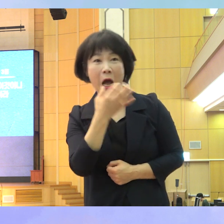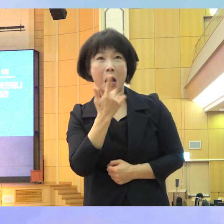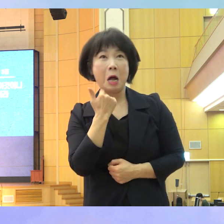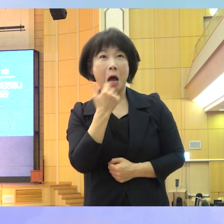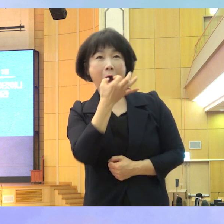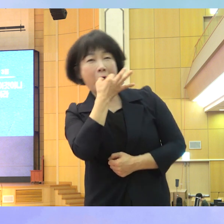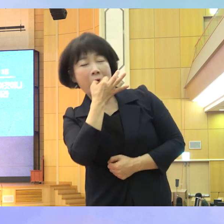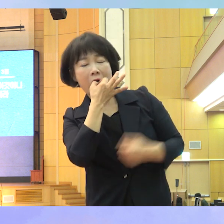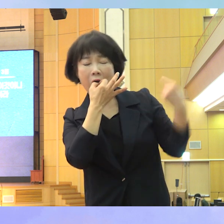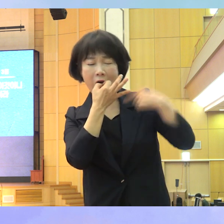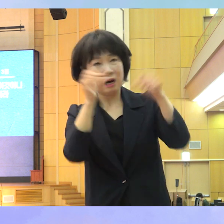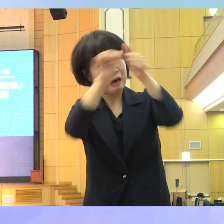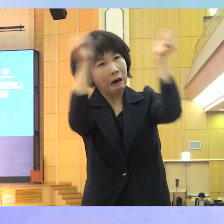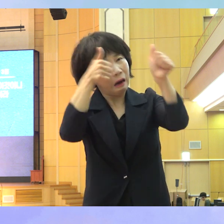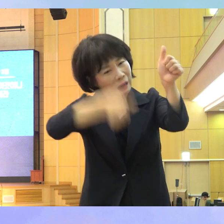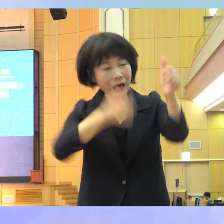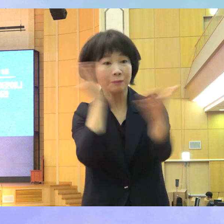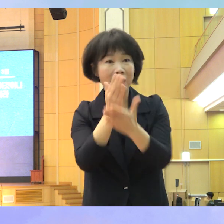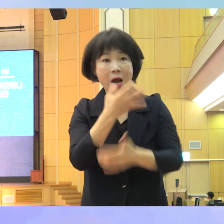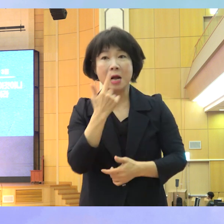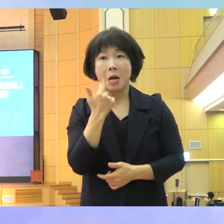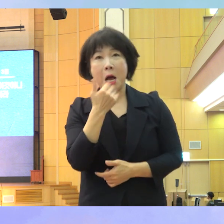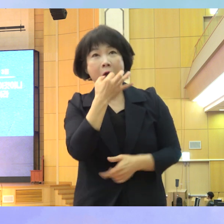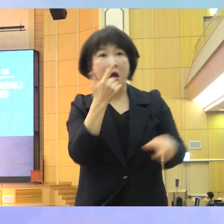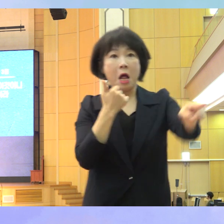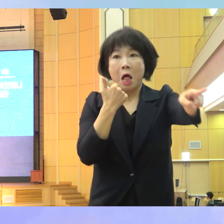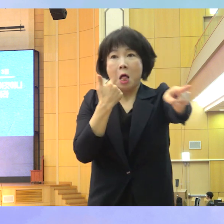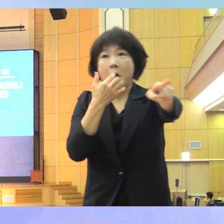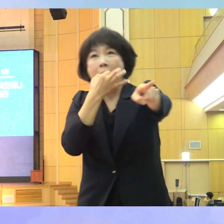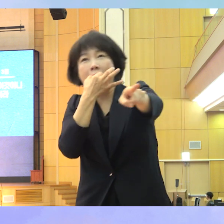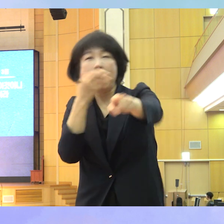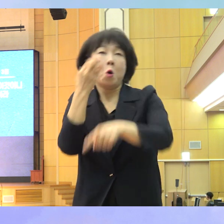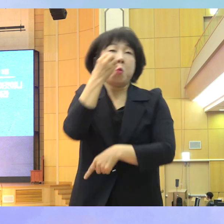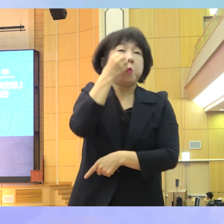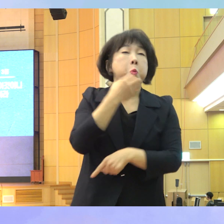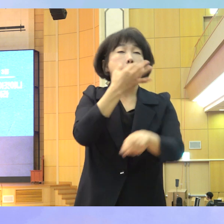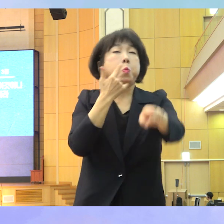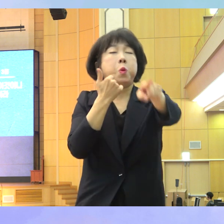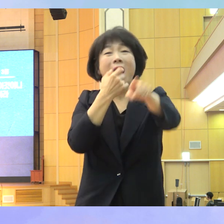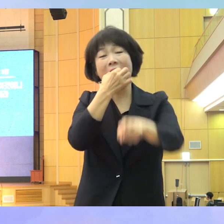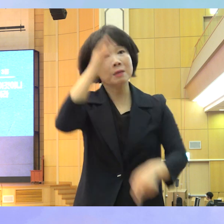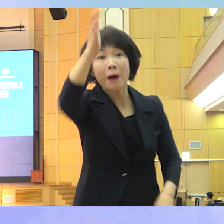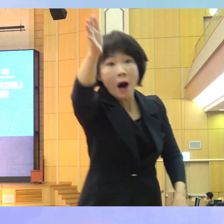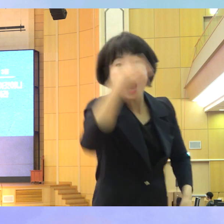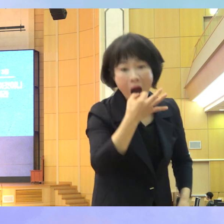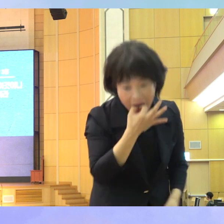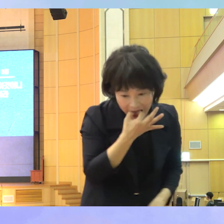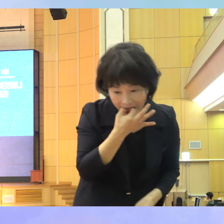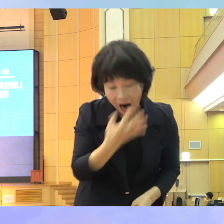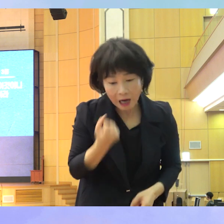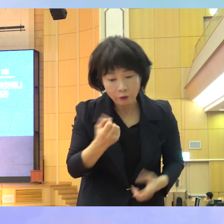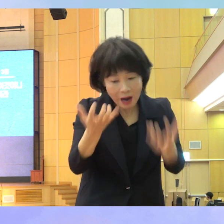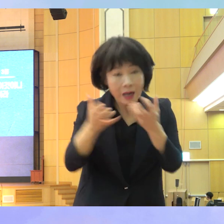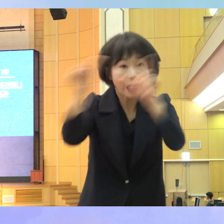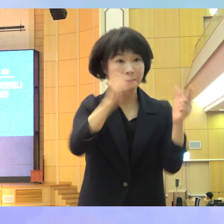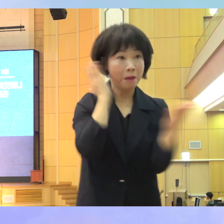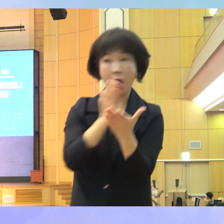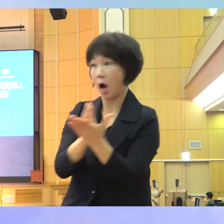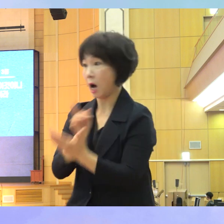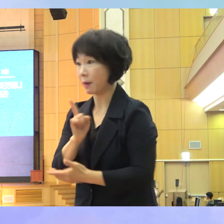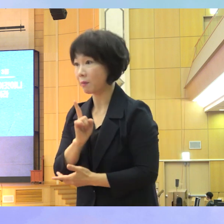나오거든요. 그렇게 살지 말고, 탐심 부리면서 살지 말고, 우상숭배하면서 살지 말고, 욕심 부리고 살지 말고,